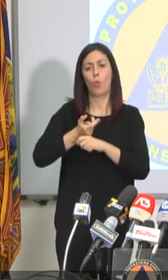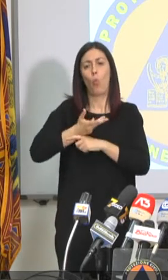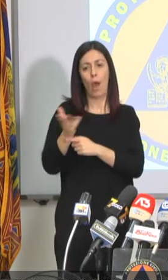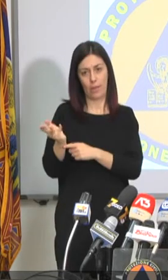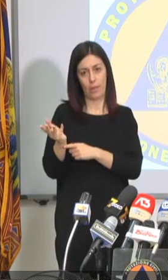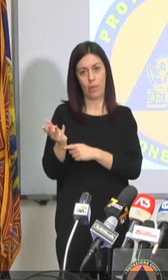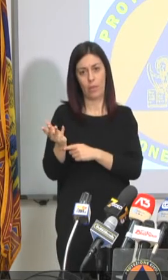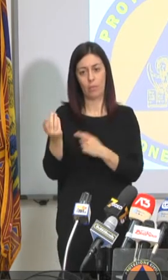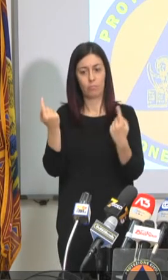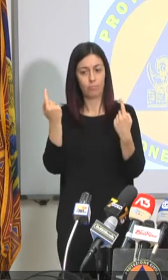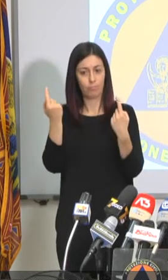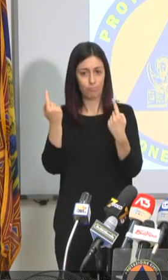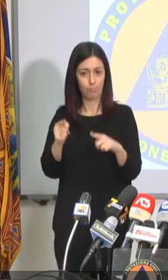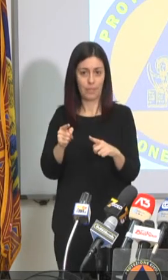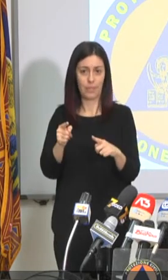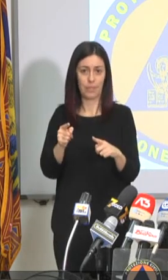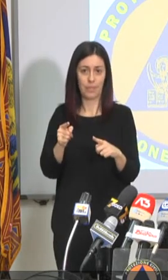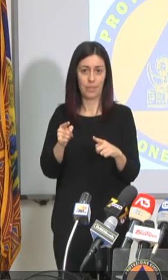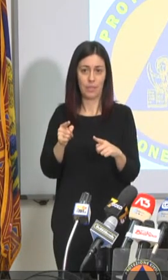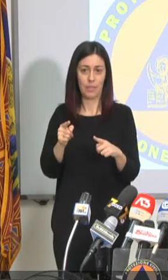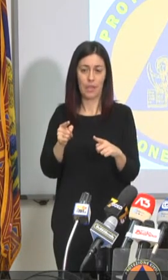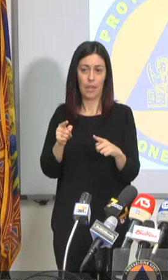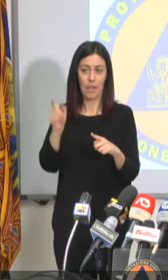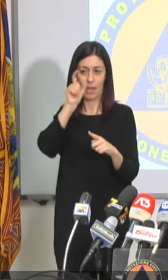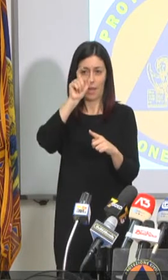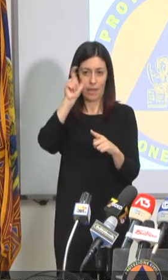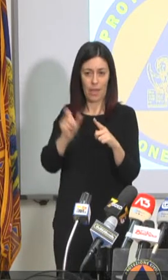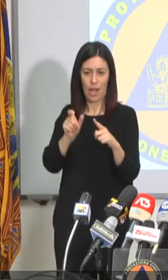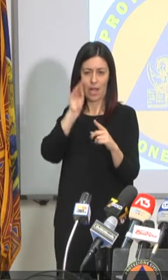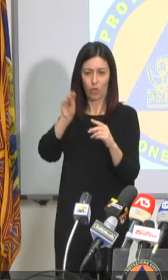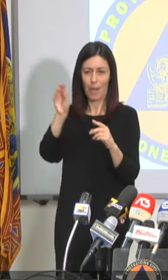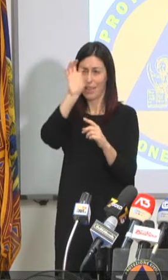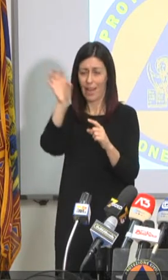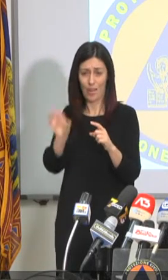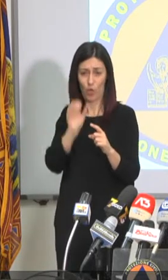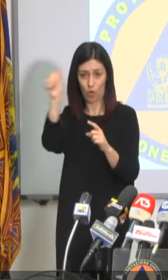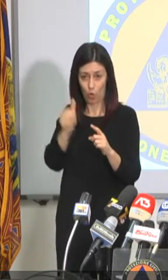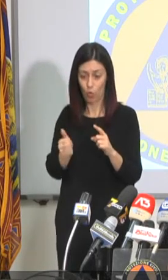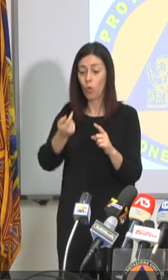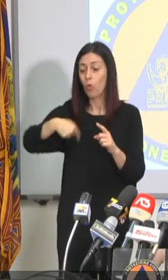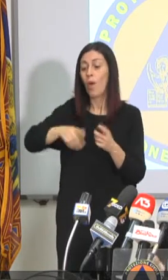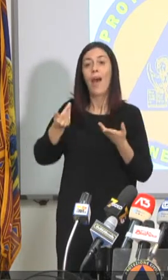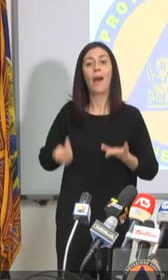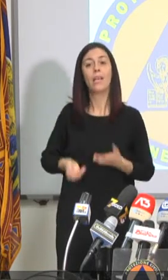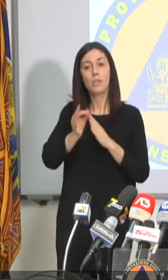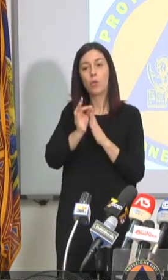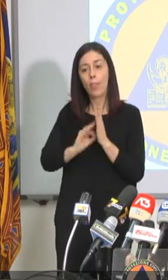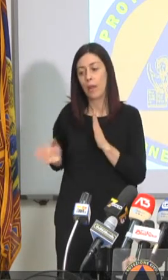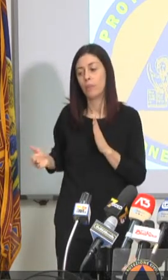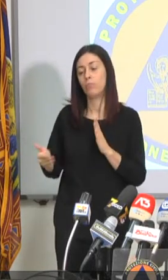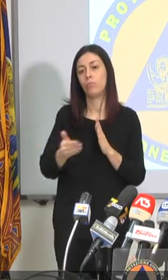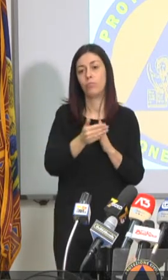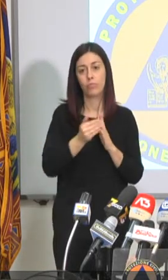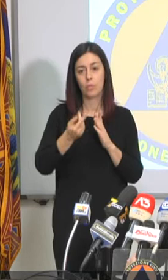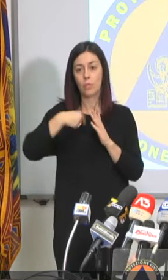per tutte le regioni noi stiamo raccogliendo i dati e quindi forniremo sia al ministero che alla protezione